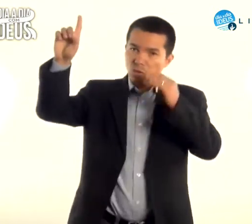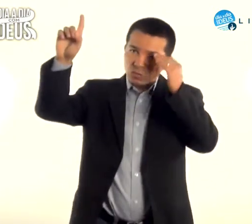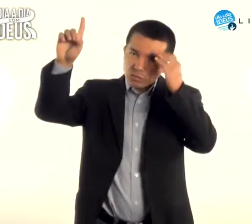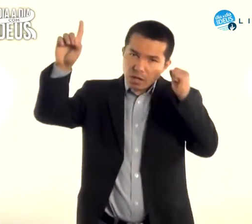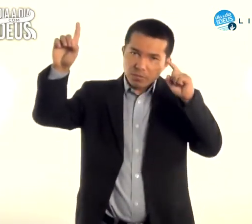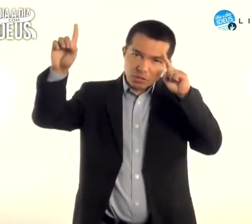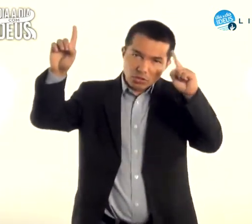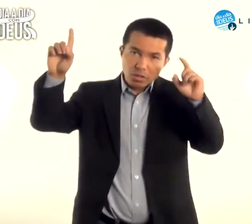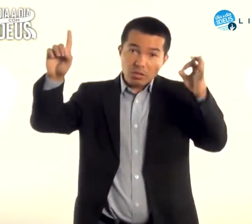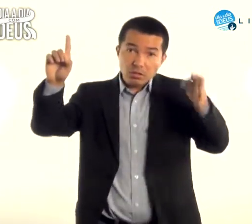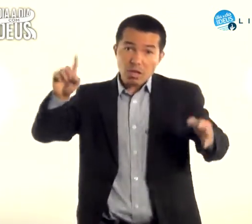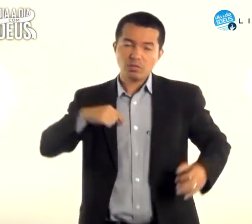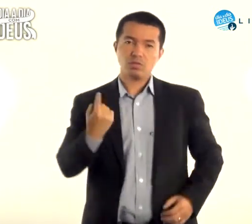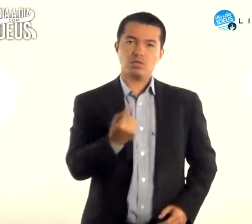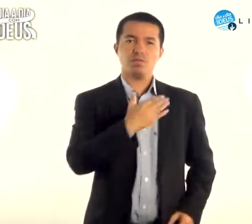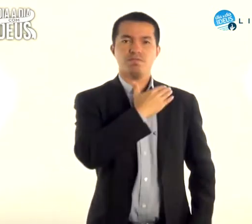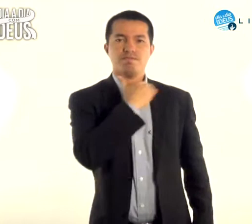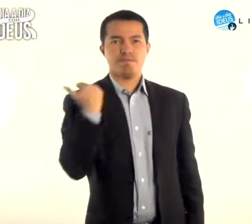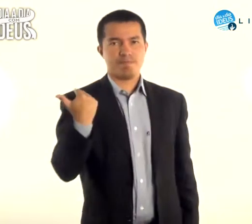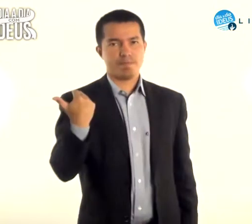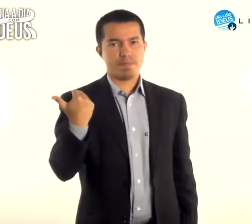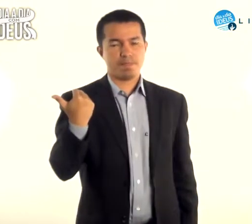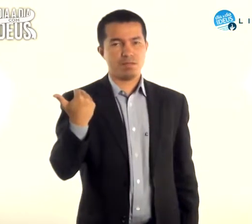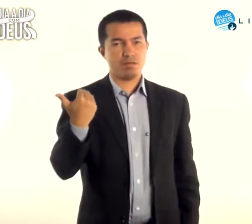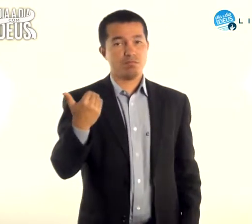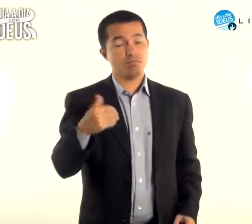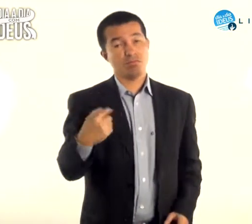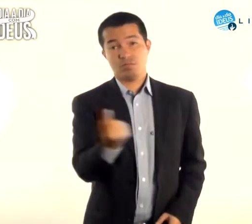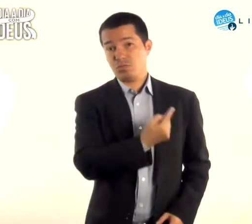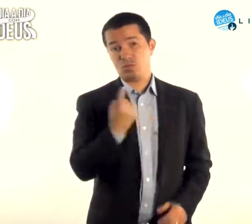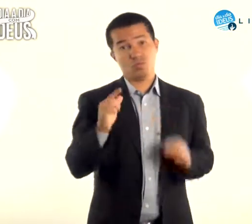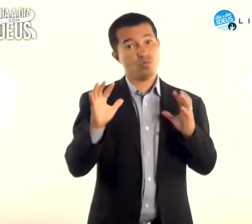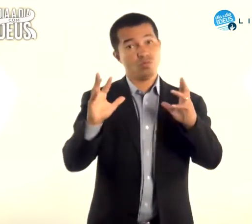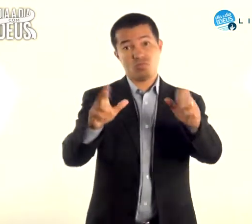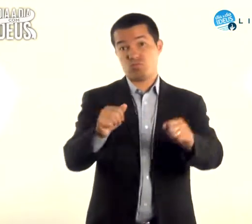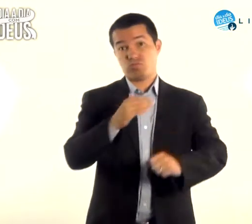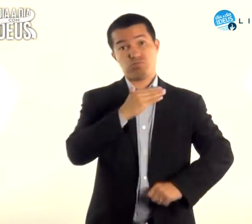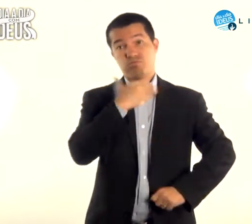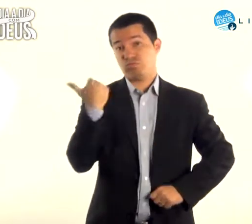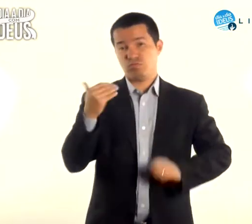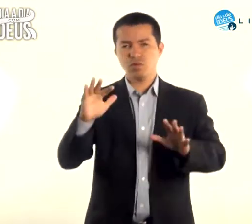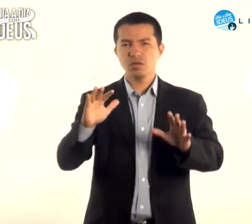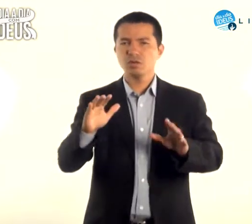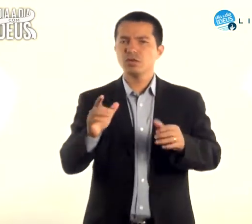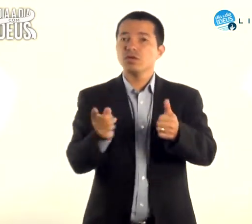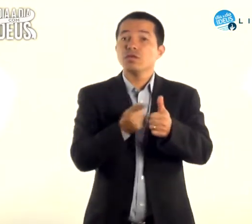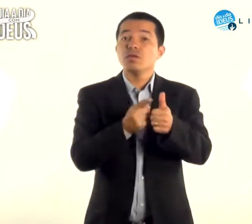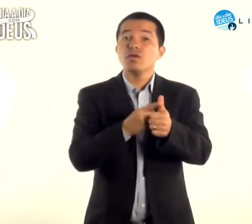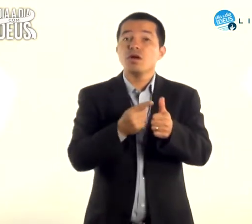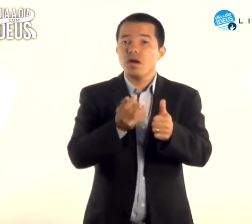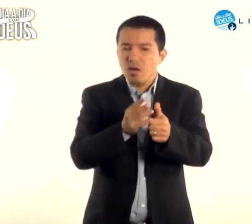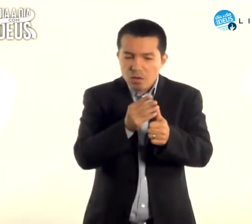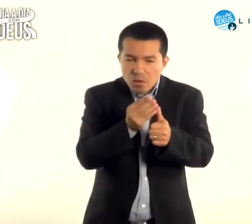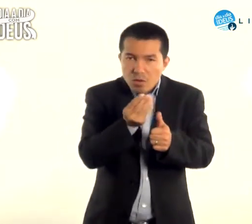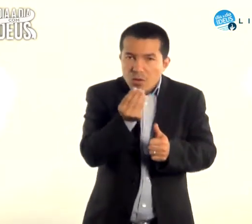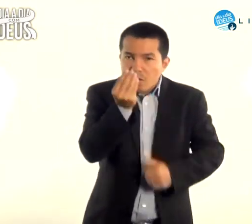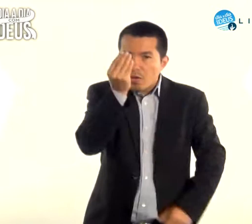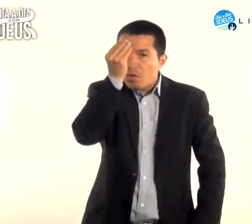encontrarão o dia final nesta vida e nessa terra. Então, qual é a primeira conclusão? A primeira conclusão dele é: